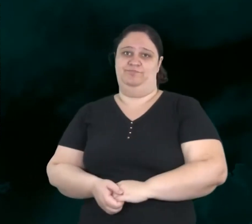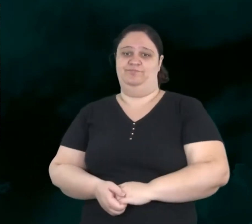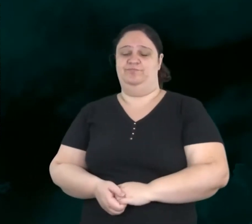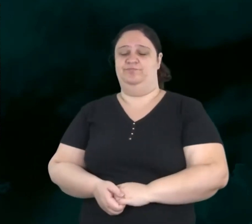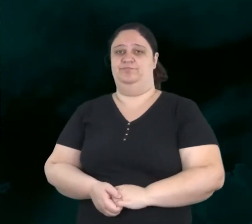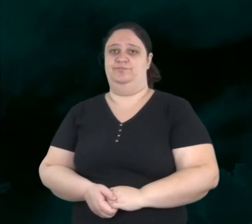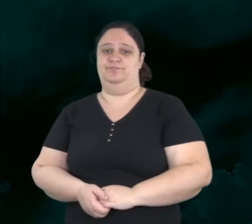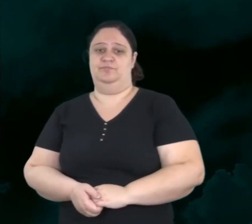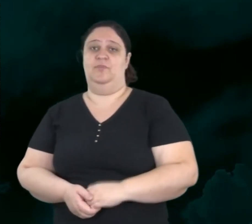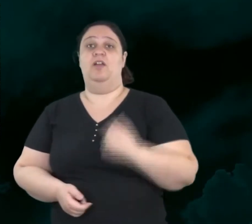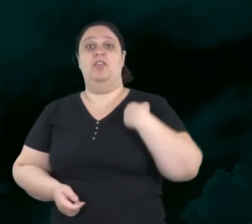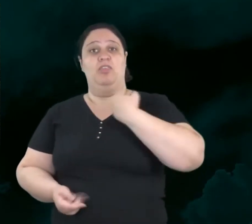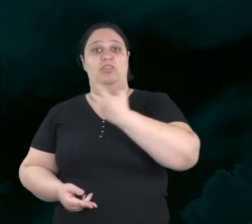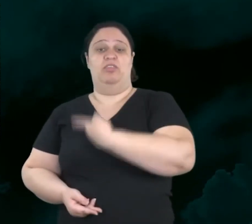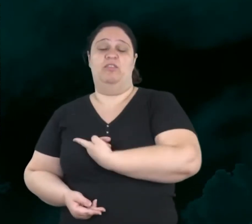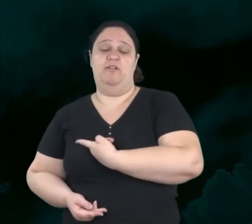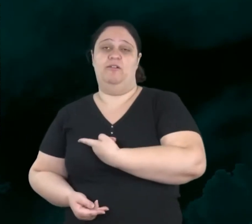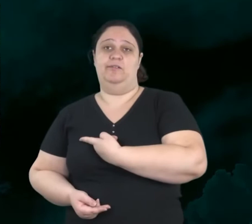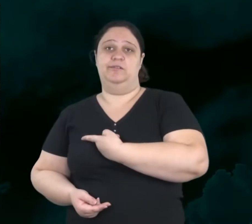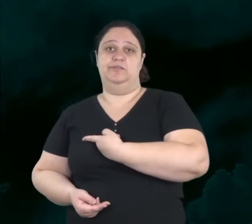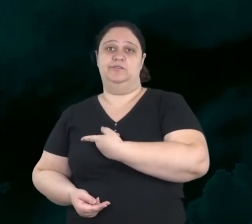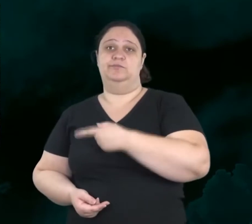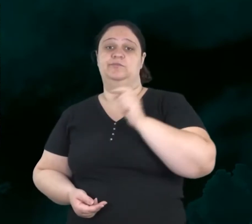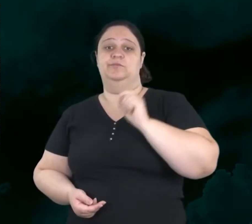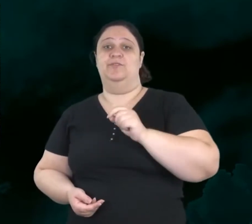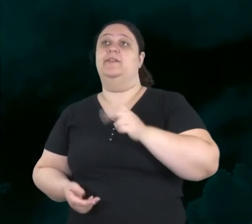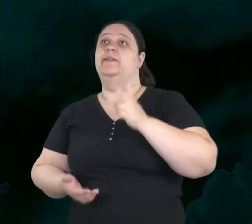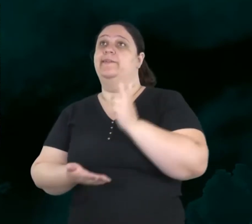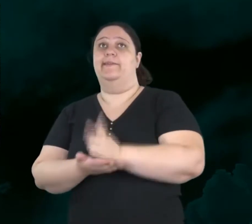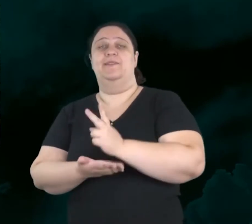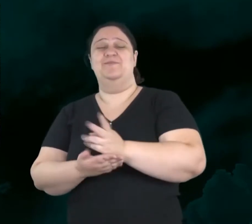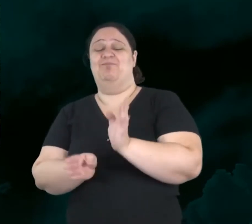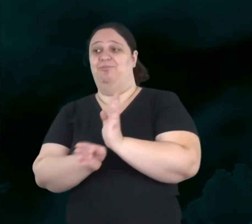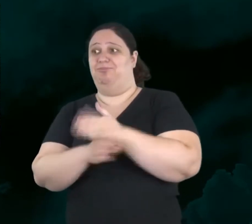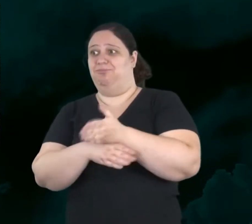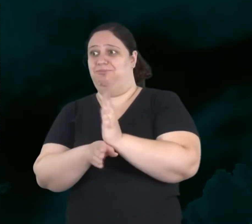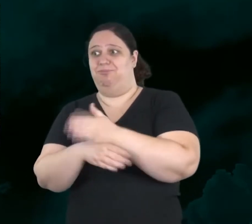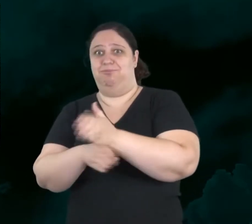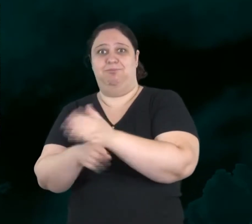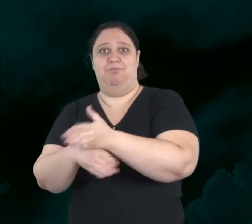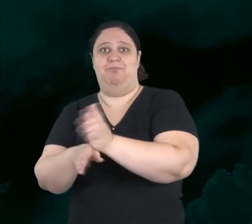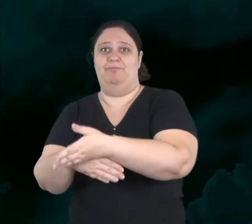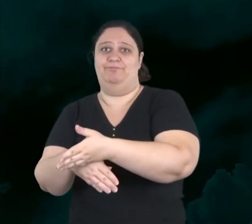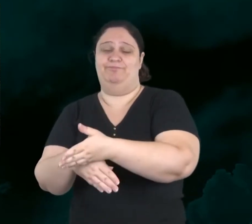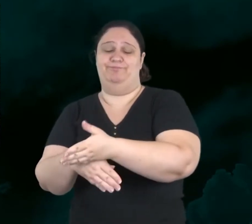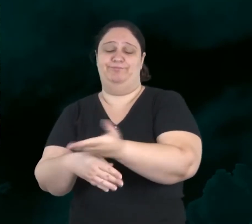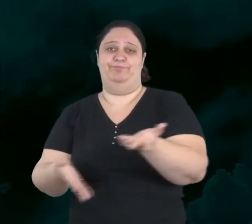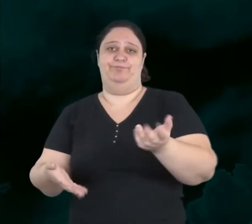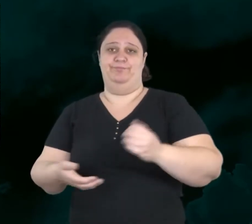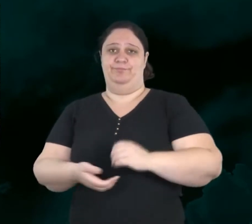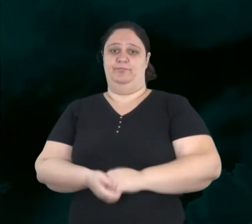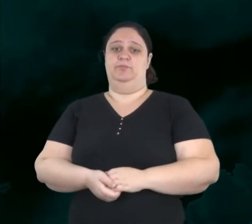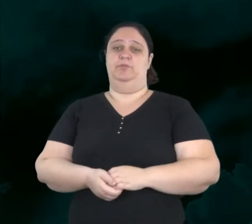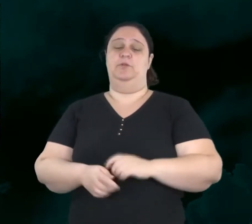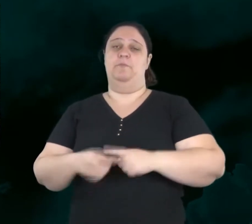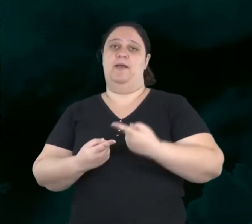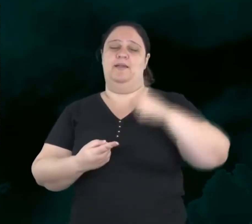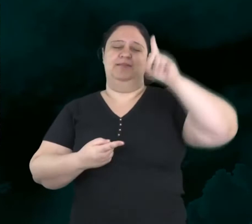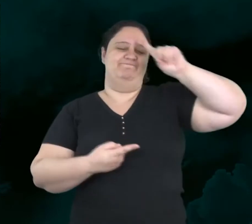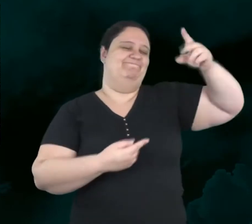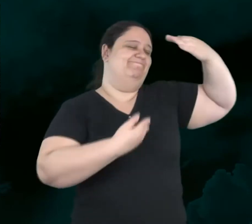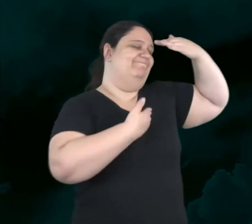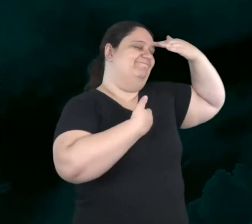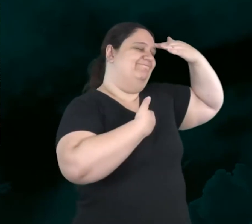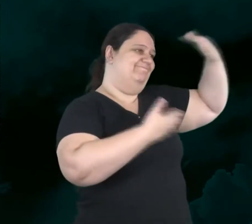nós ficamos cada vez mais perdidos, né, nesse mundo. Mas, graças a